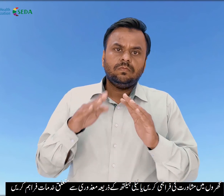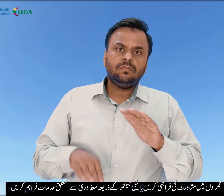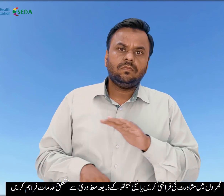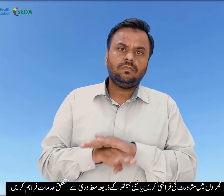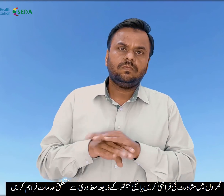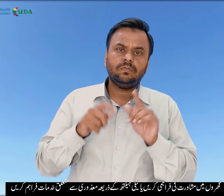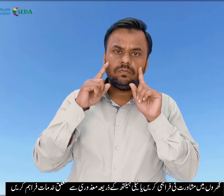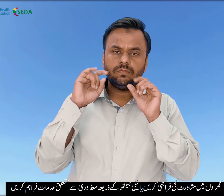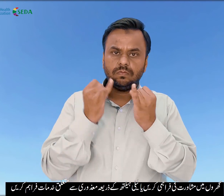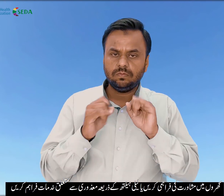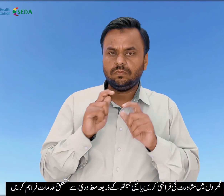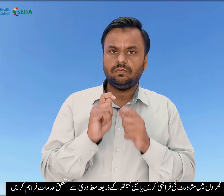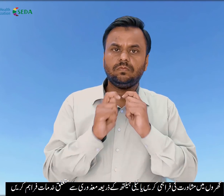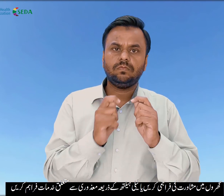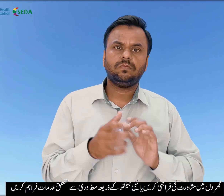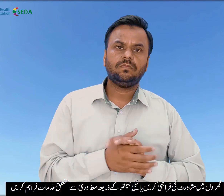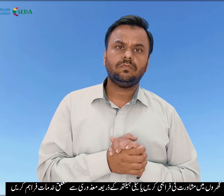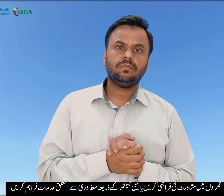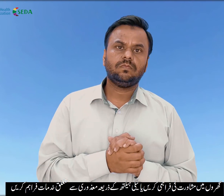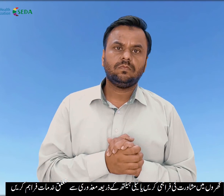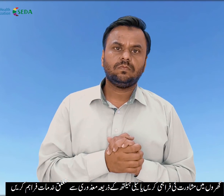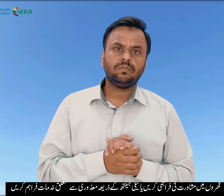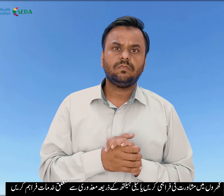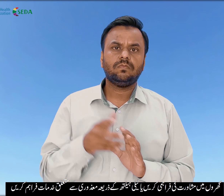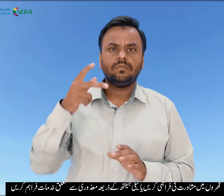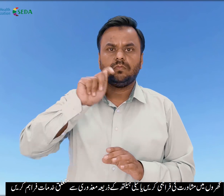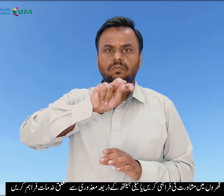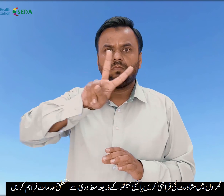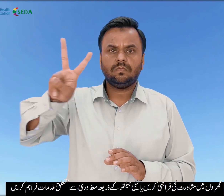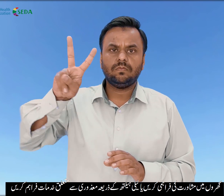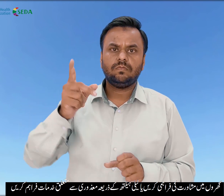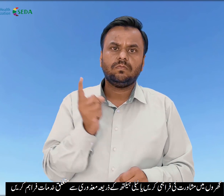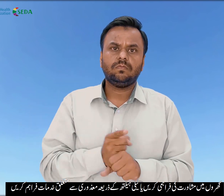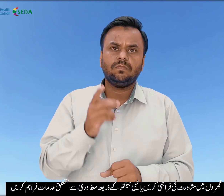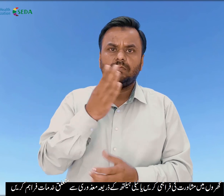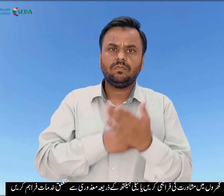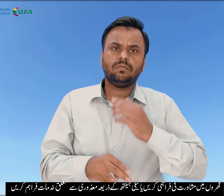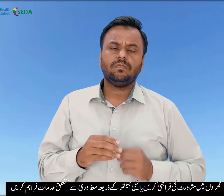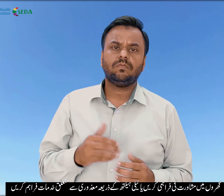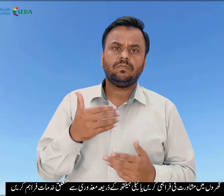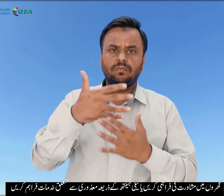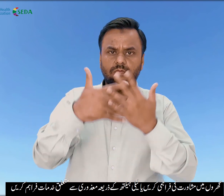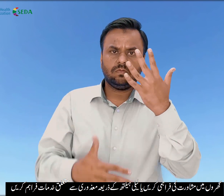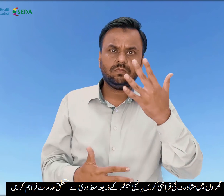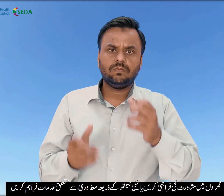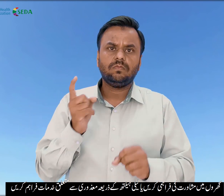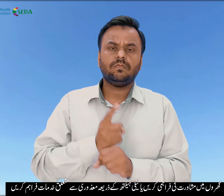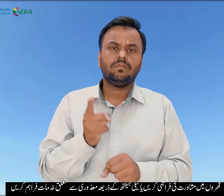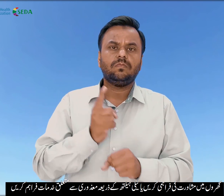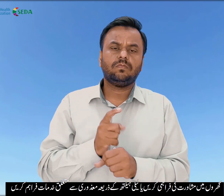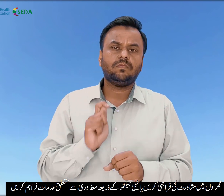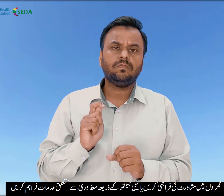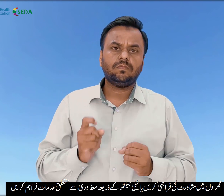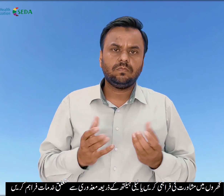گھروں میں مشاورت کی فراہمی کریں یا ٹیلی ہیلتھ کے ذریعے معذوری سے متعلق خدمات فراہم کریں۔